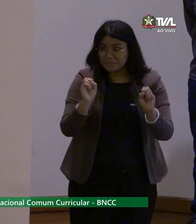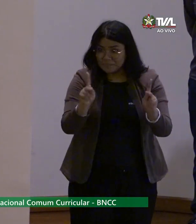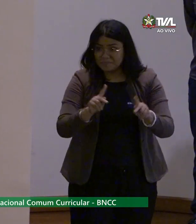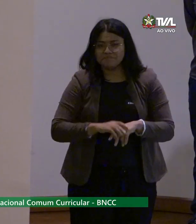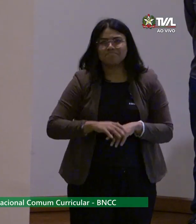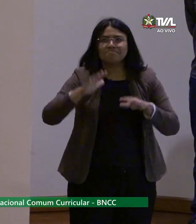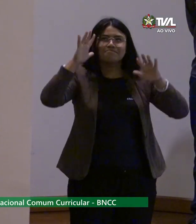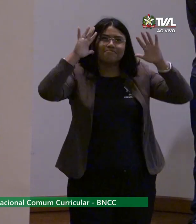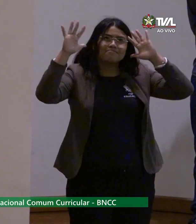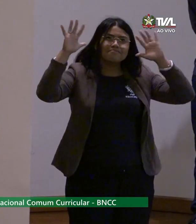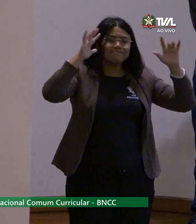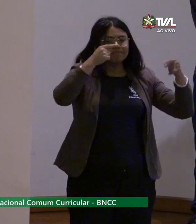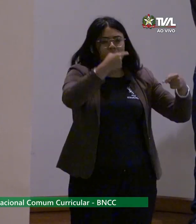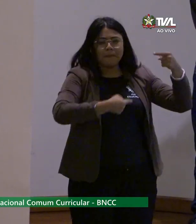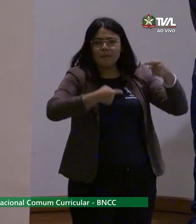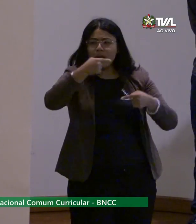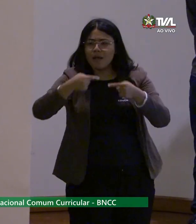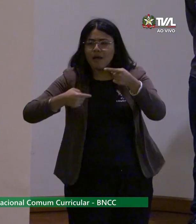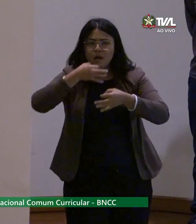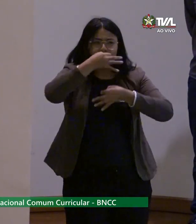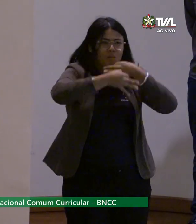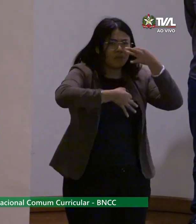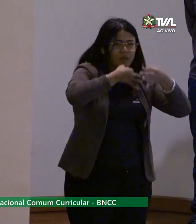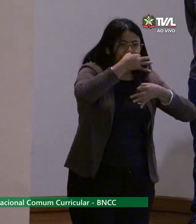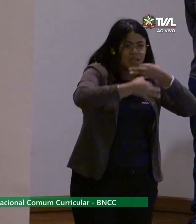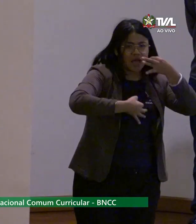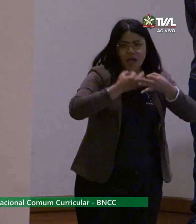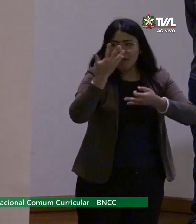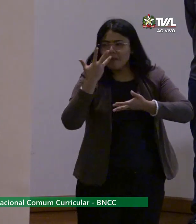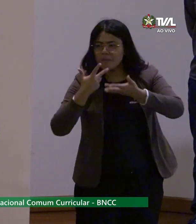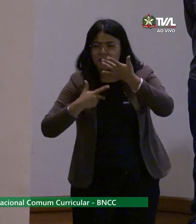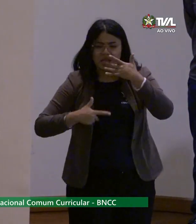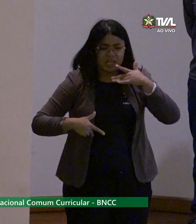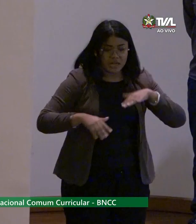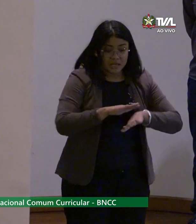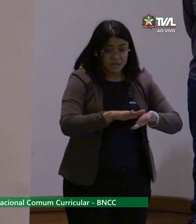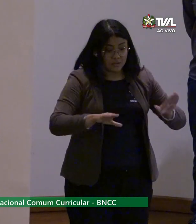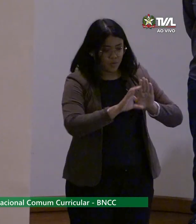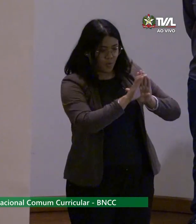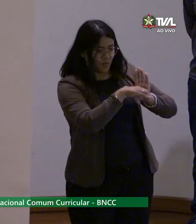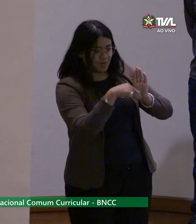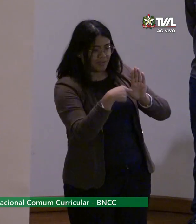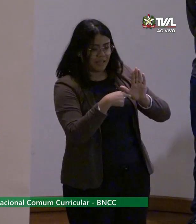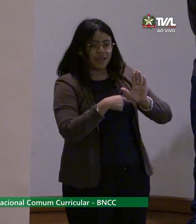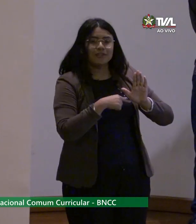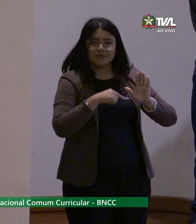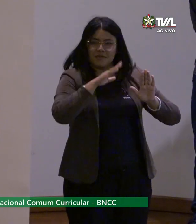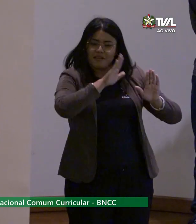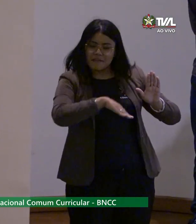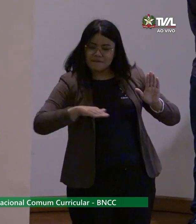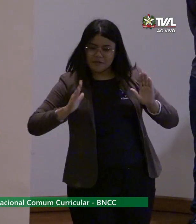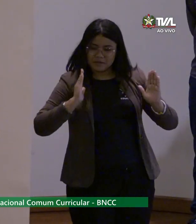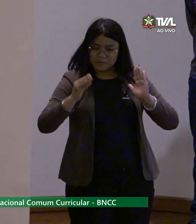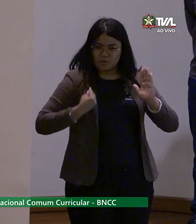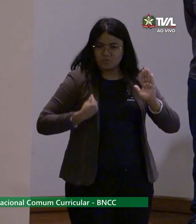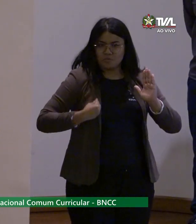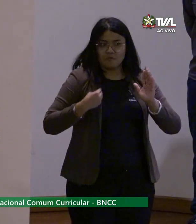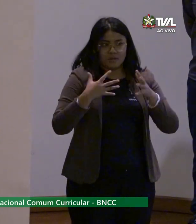as e curtidas estressadas criança ganhou conceito infância foi ampliada